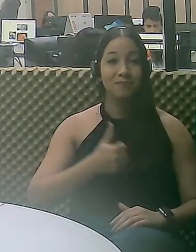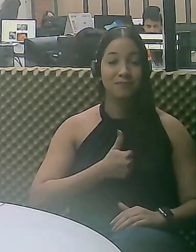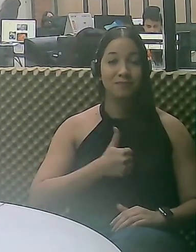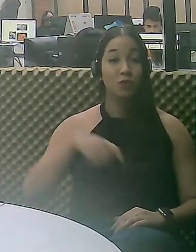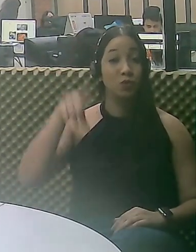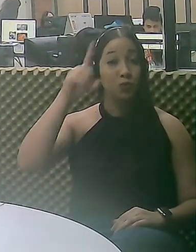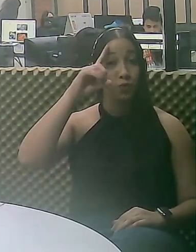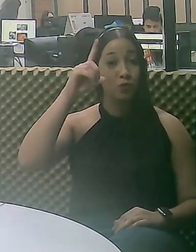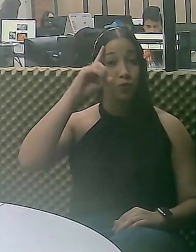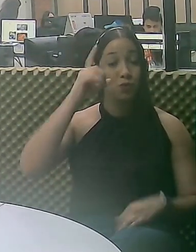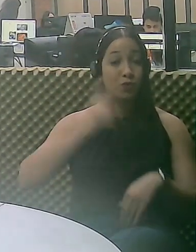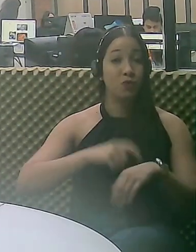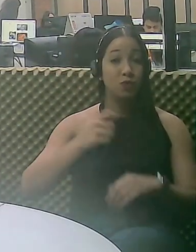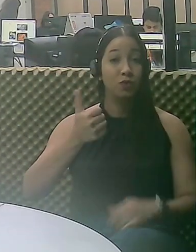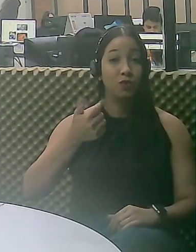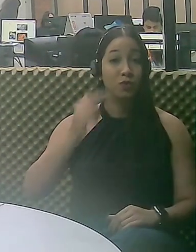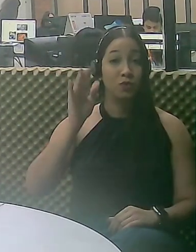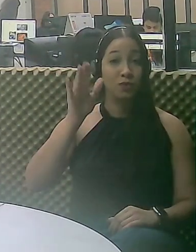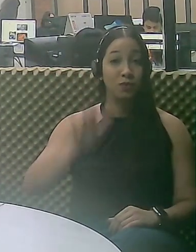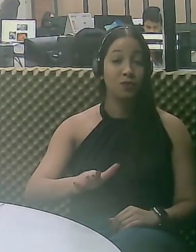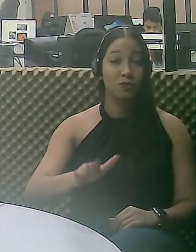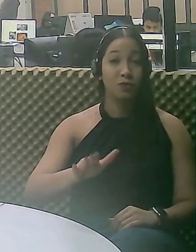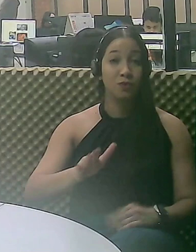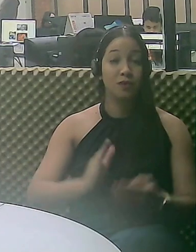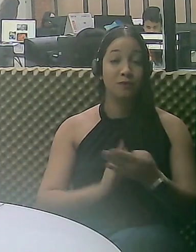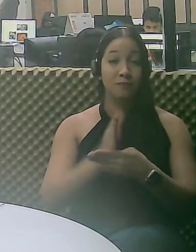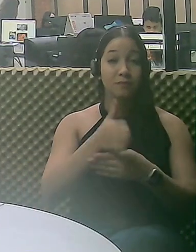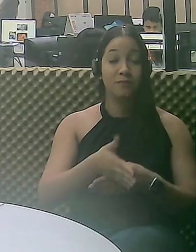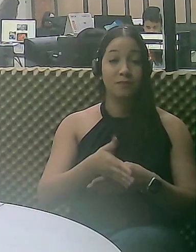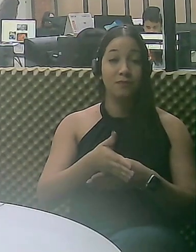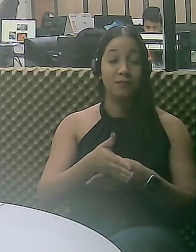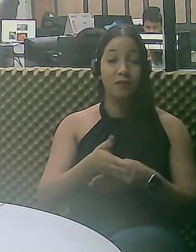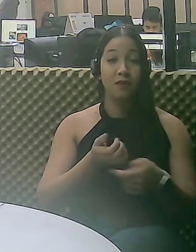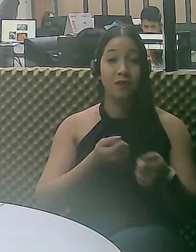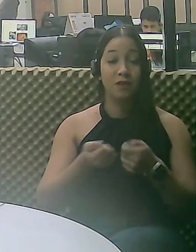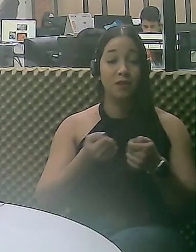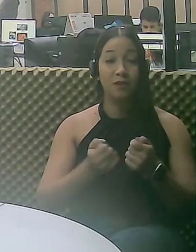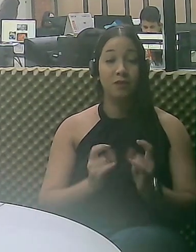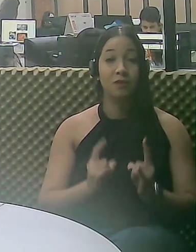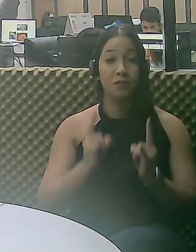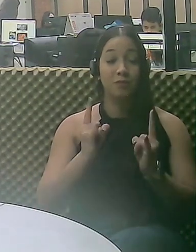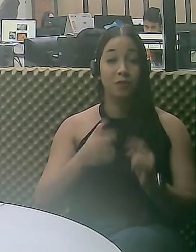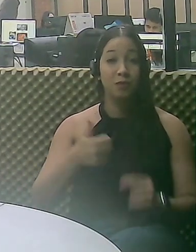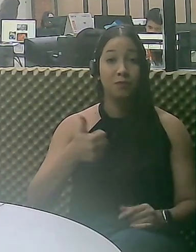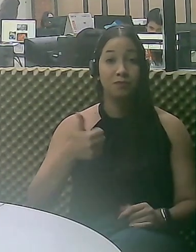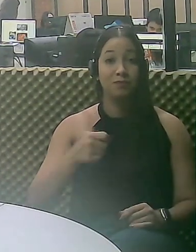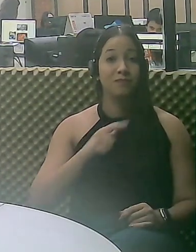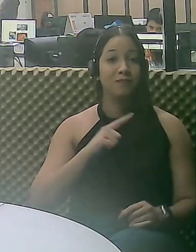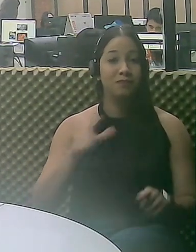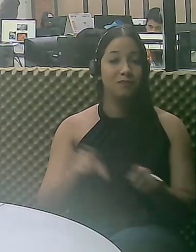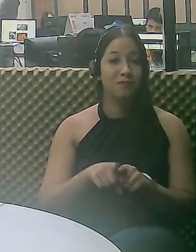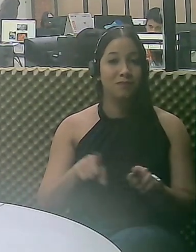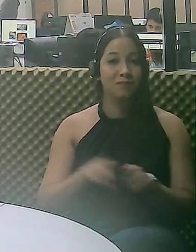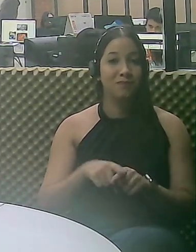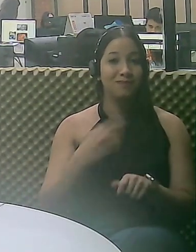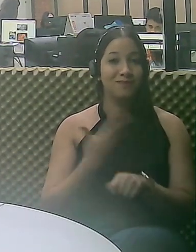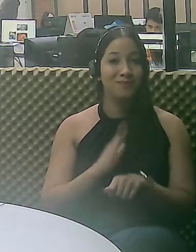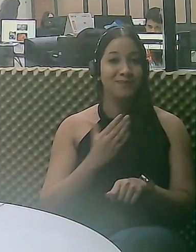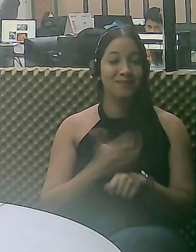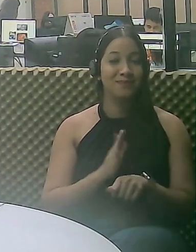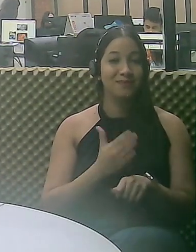Todos os dias, às 5 da tarde, no saguão de entrada do Centro Administrativo, no Bloco 1, haverá também as seguintes